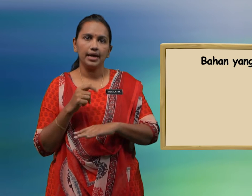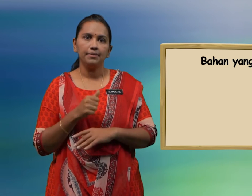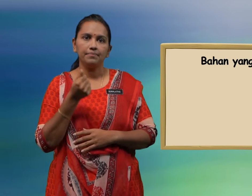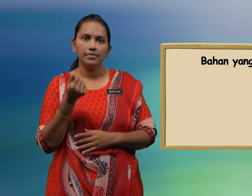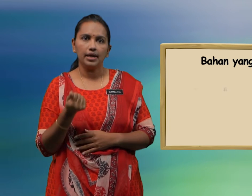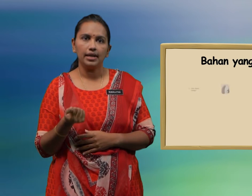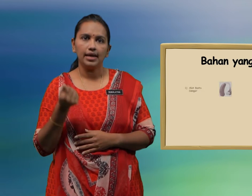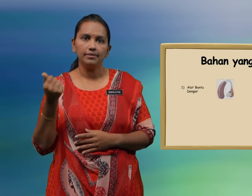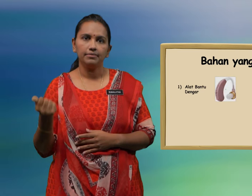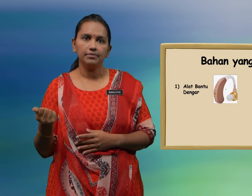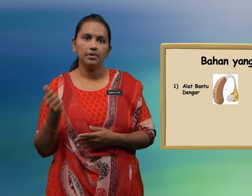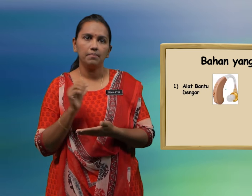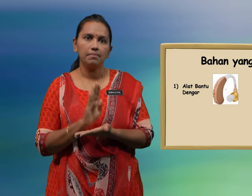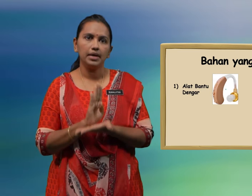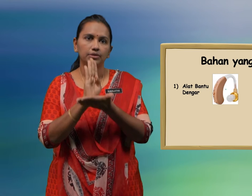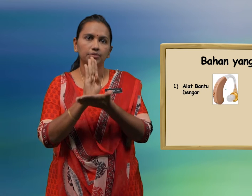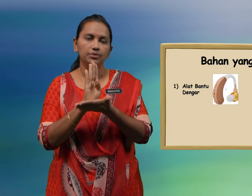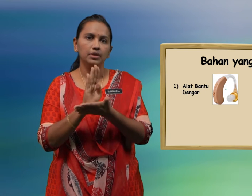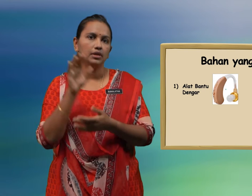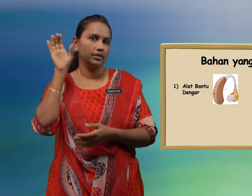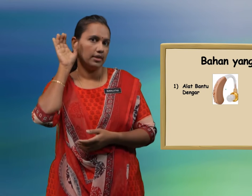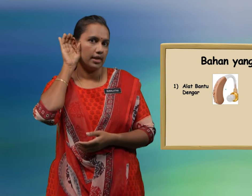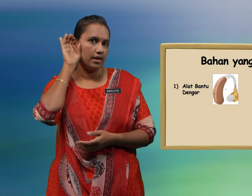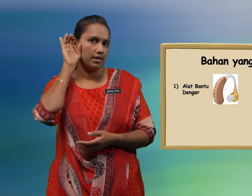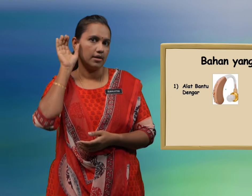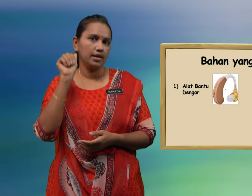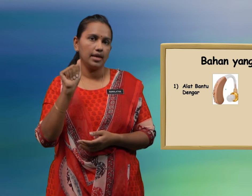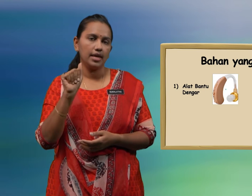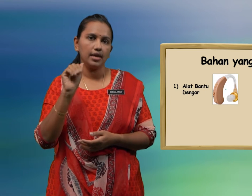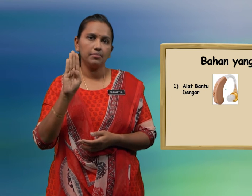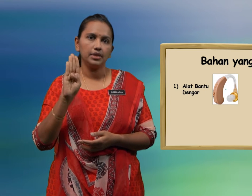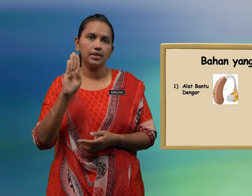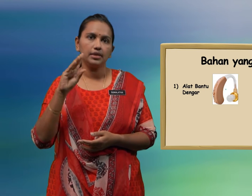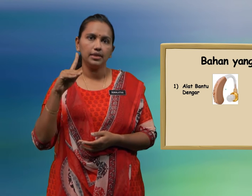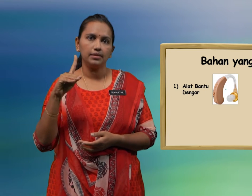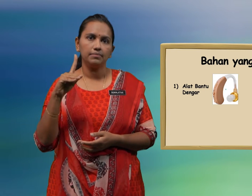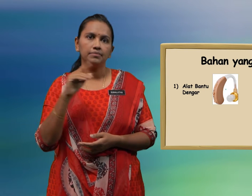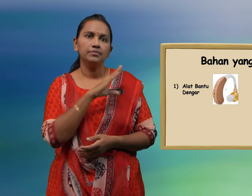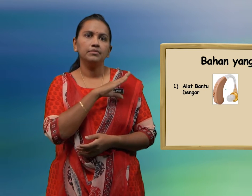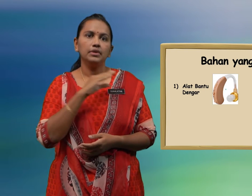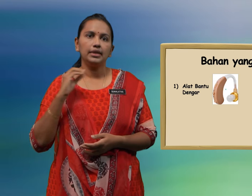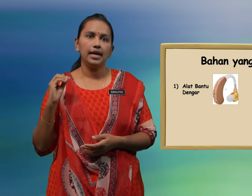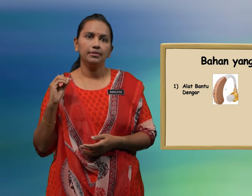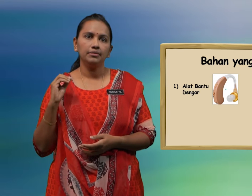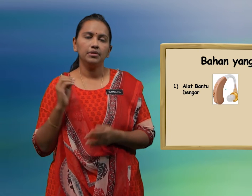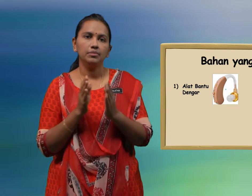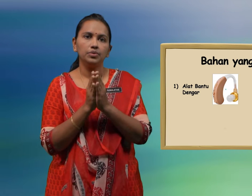memakai alat bantu dengar ABD dan